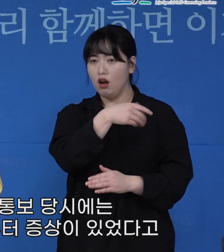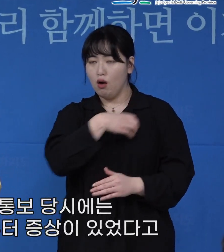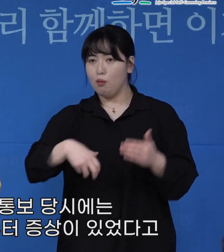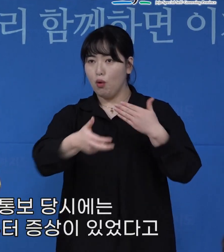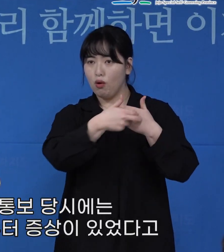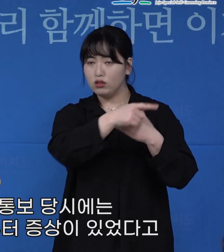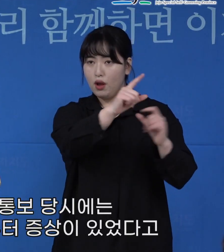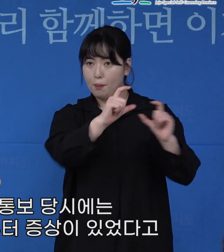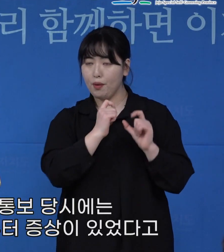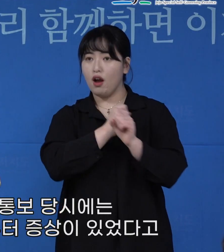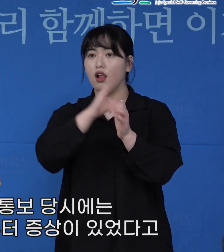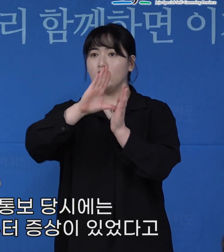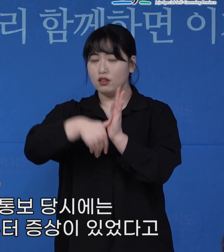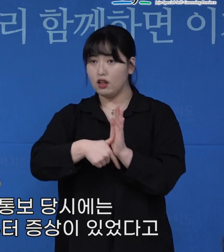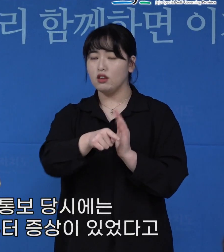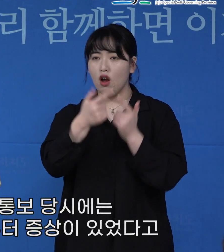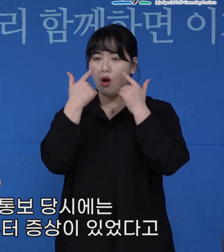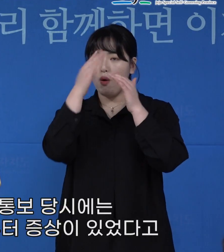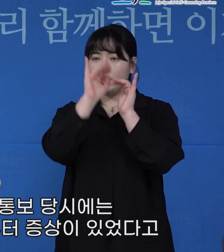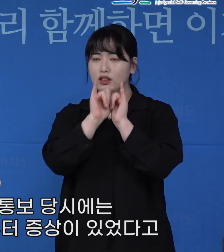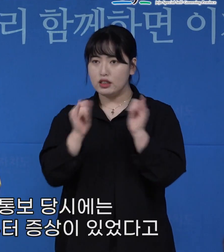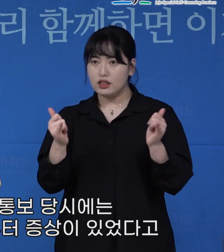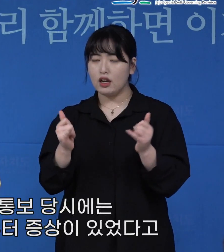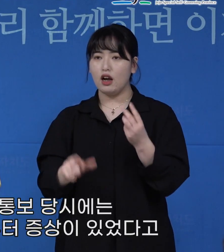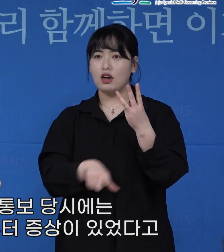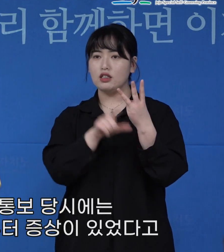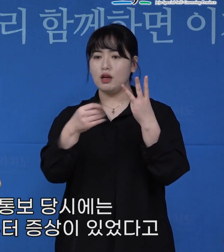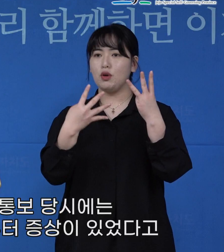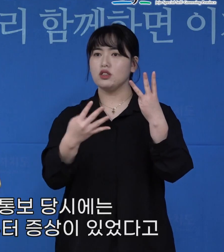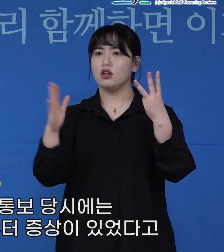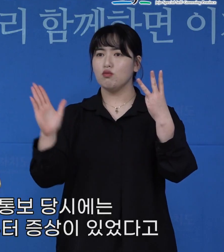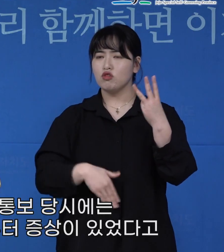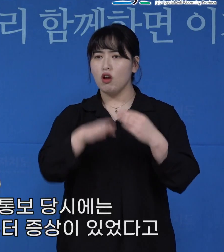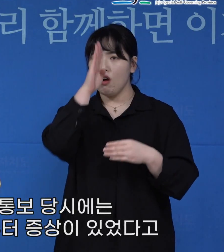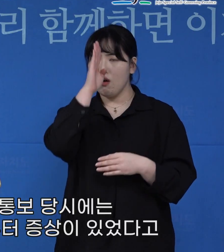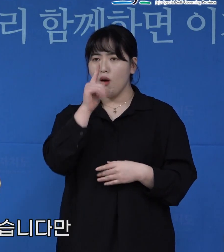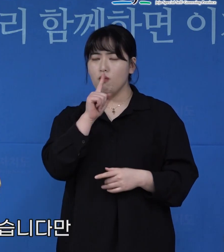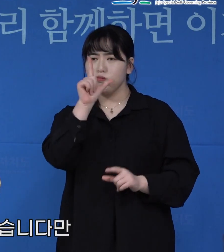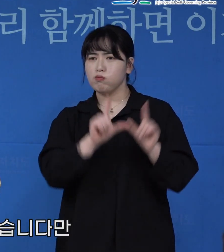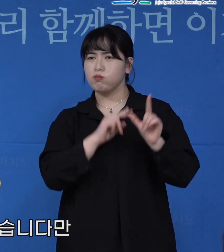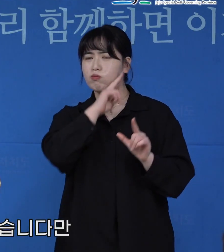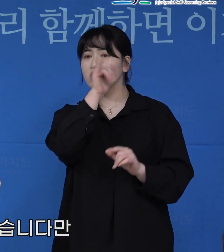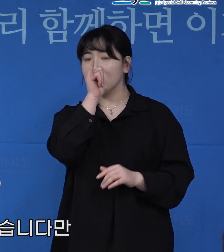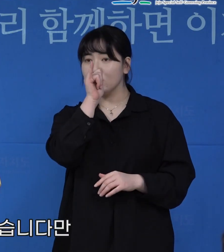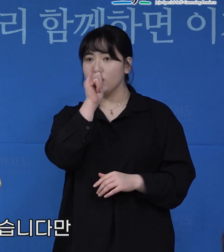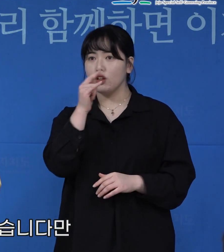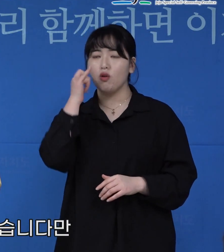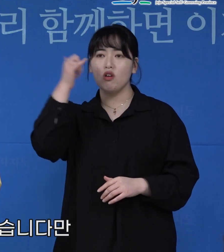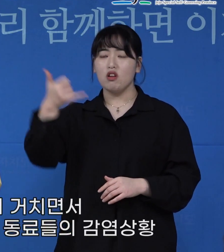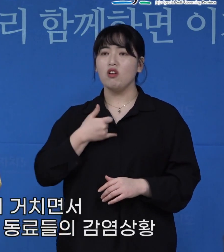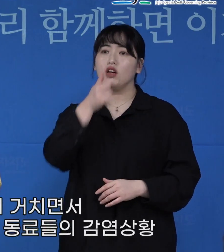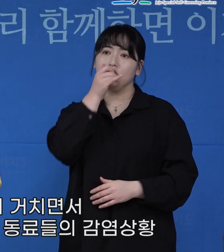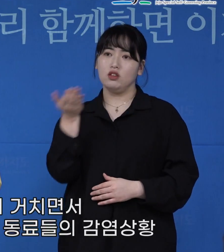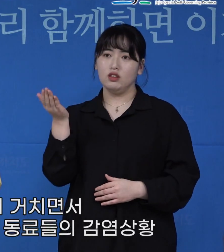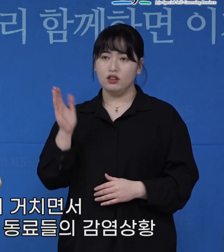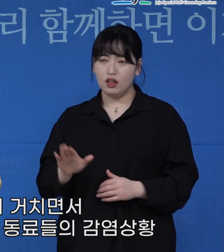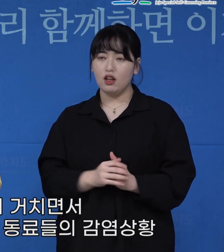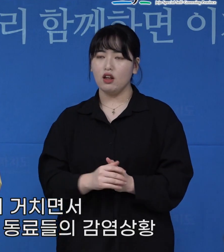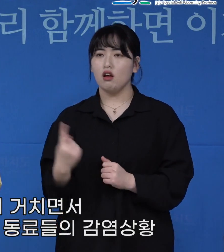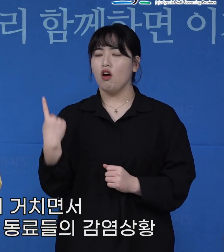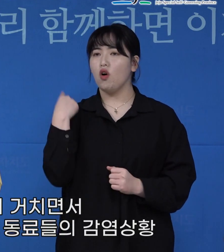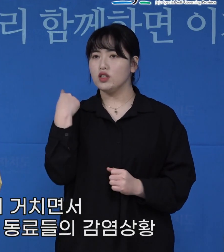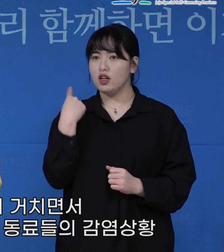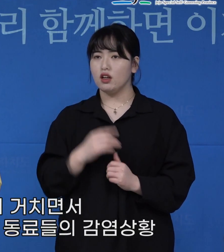보건소의 통보 당시에는 이 확진자가 3월 4일부터 증상이 있었다고 연락을 받았습니다만